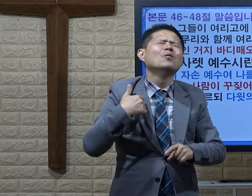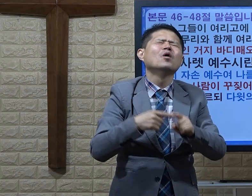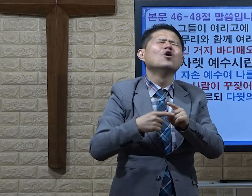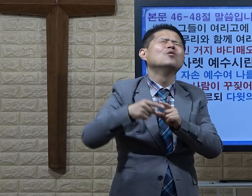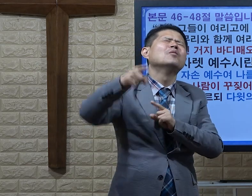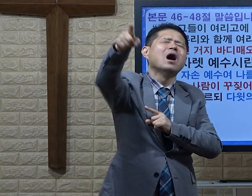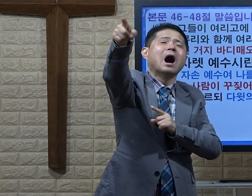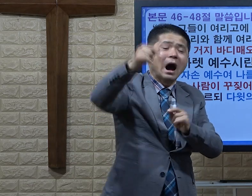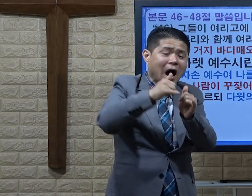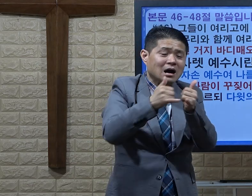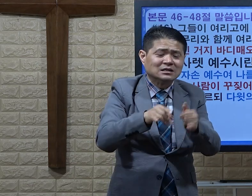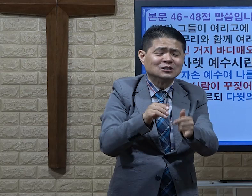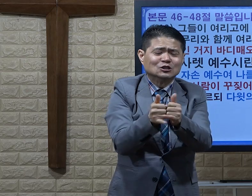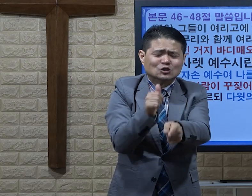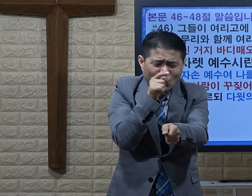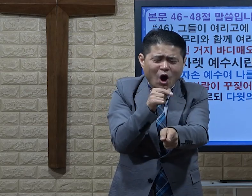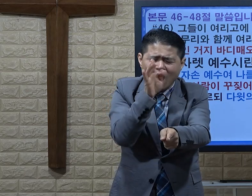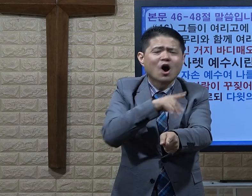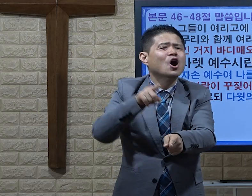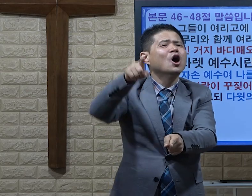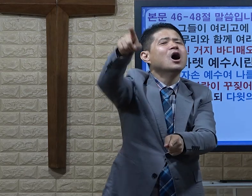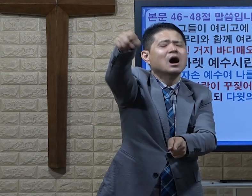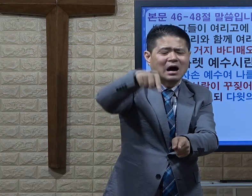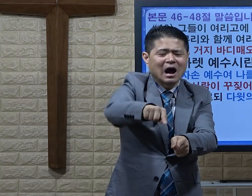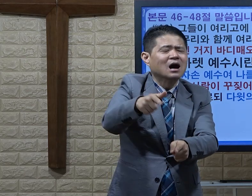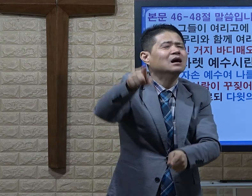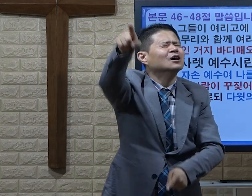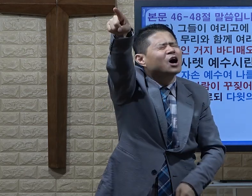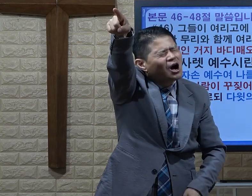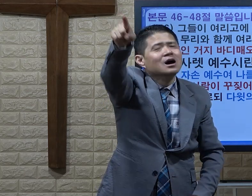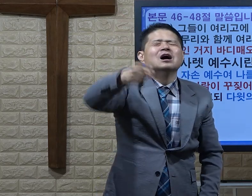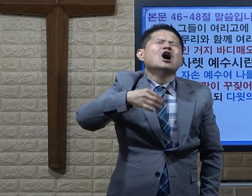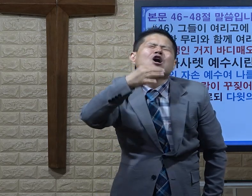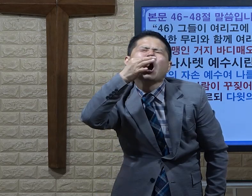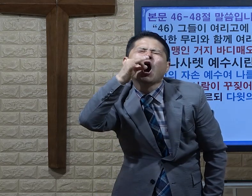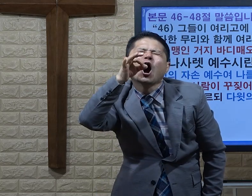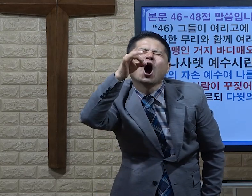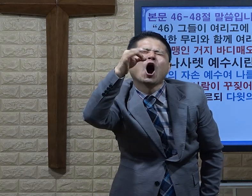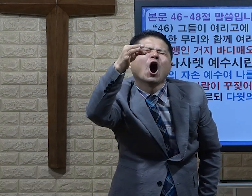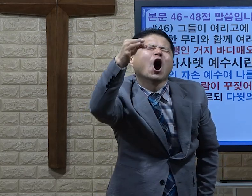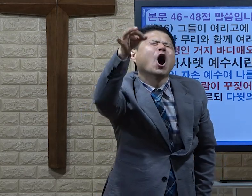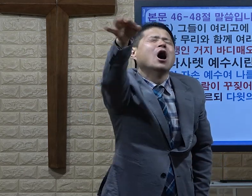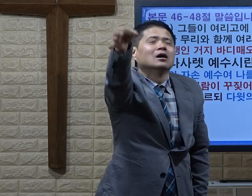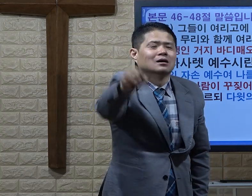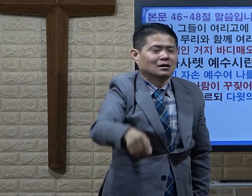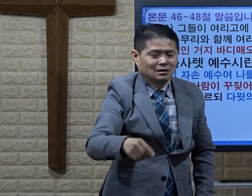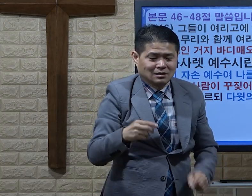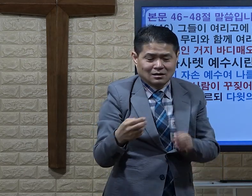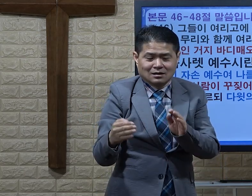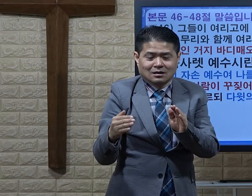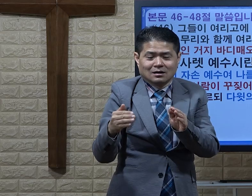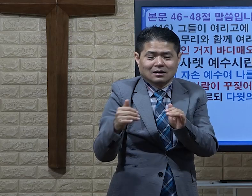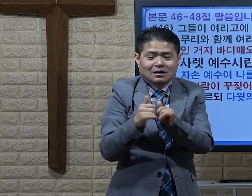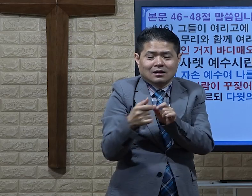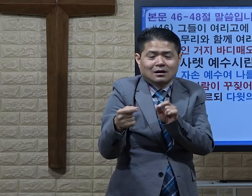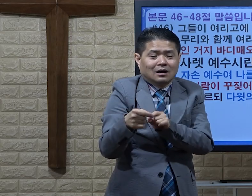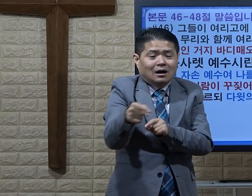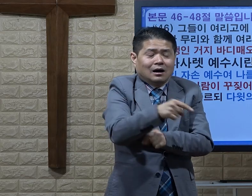멀리 있는지 가까이 있는지 모르니까 정말 크게 소리를 지르는 것입니다. 가까이